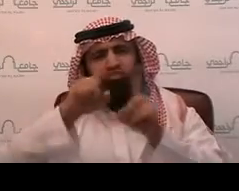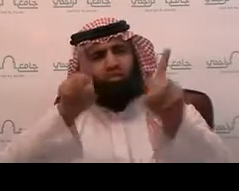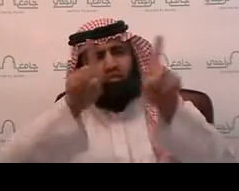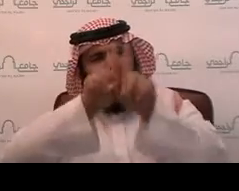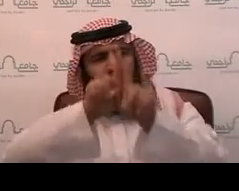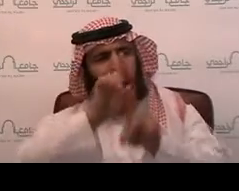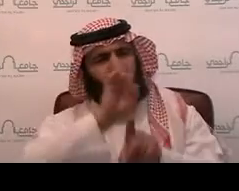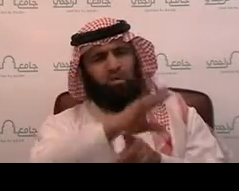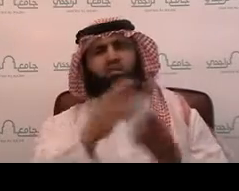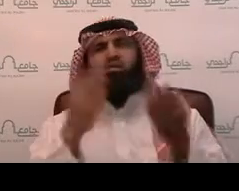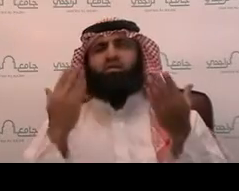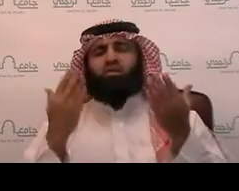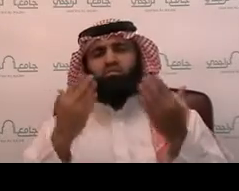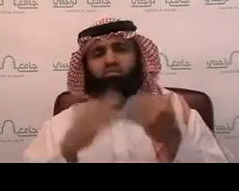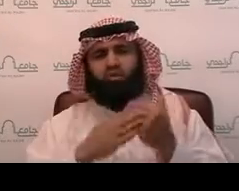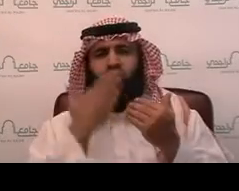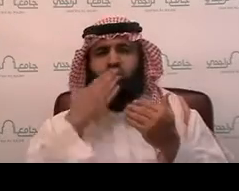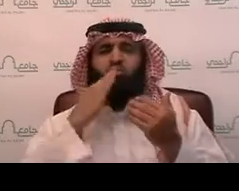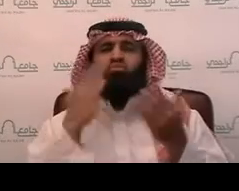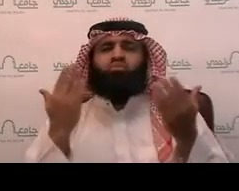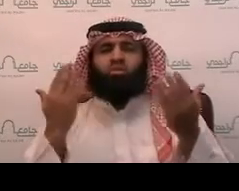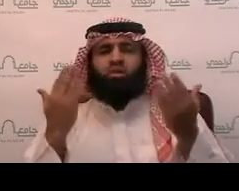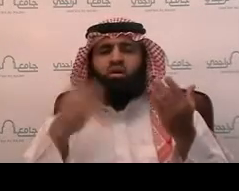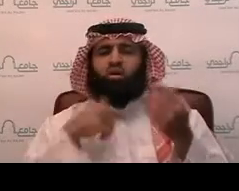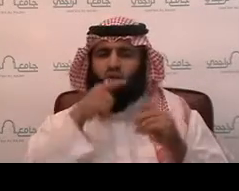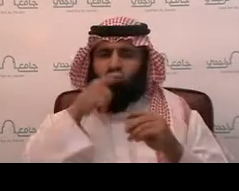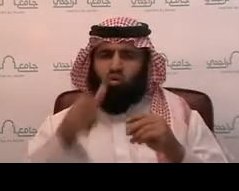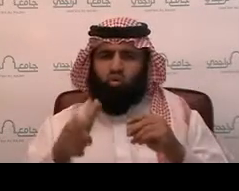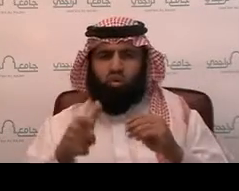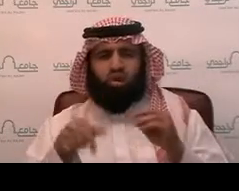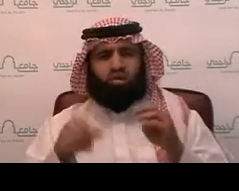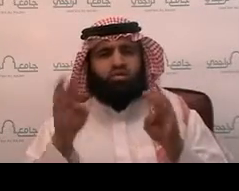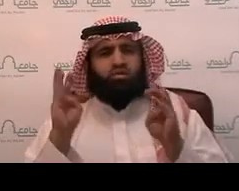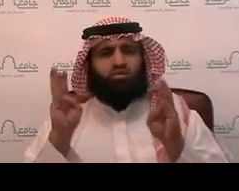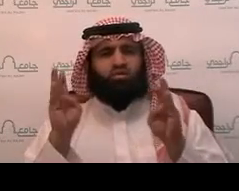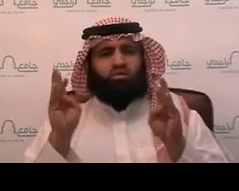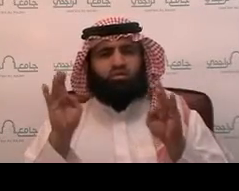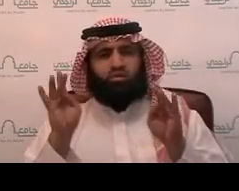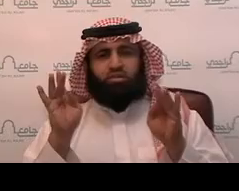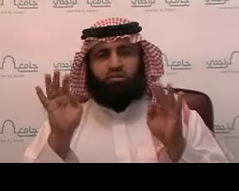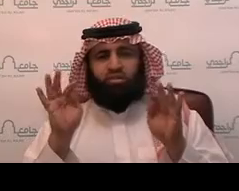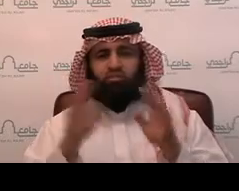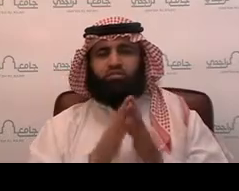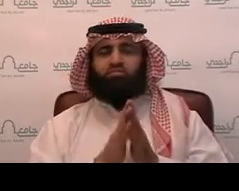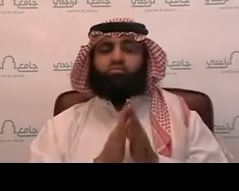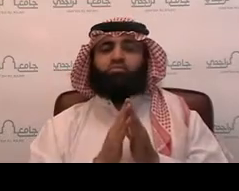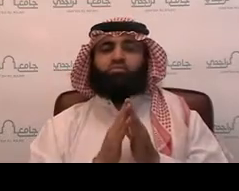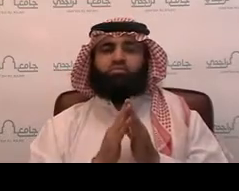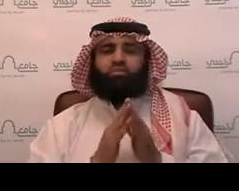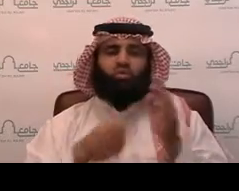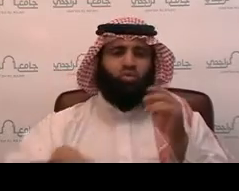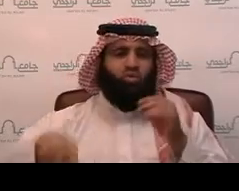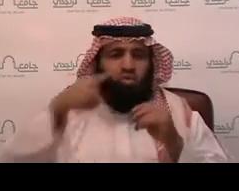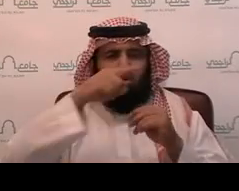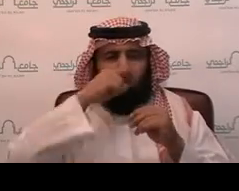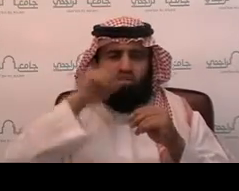والحمد لله رب العالمين. أقول قولي هذا وأستغفر الله العظيم الجليل لي ولكم ولسائر